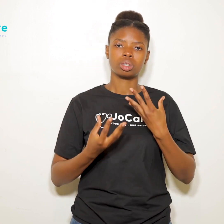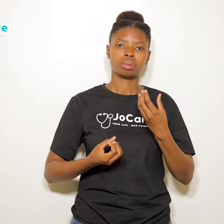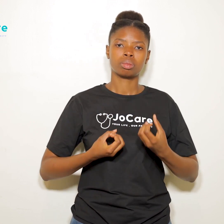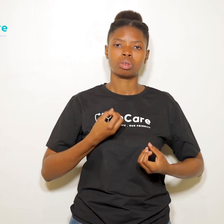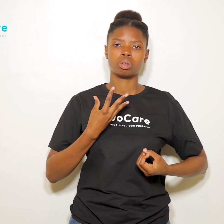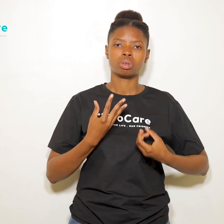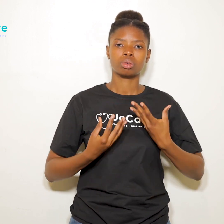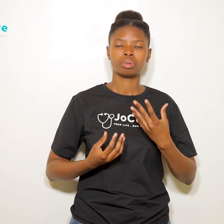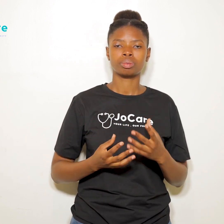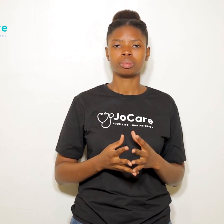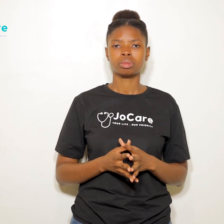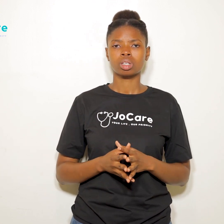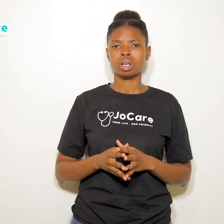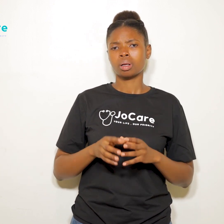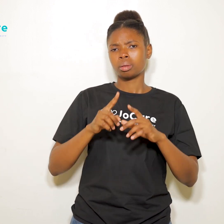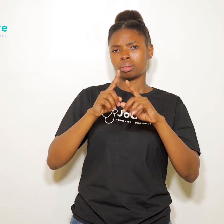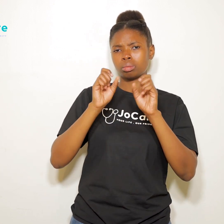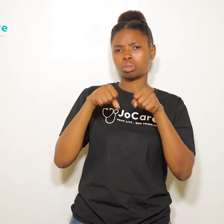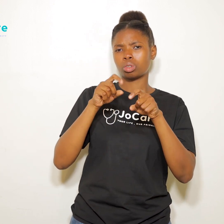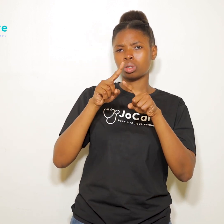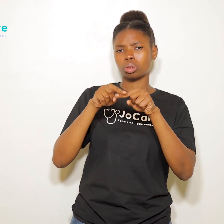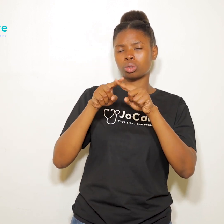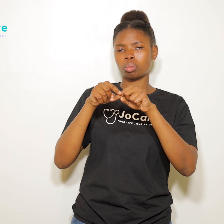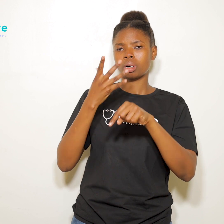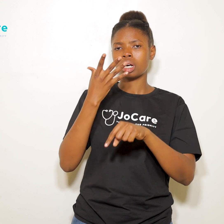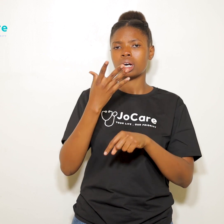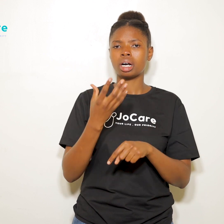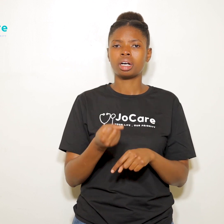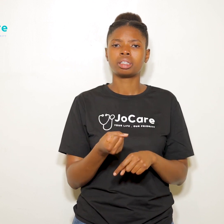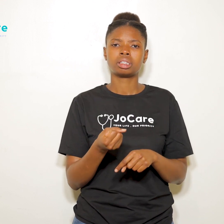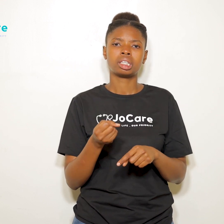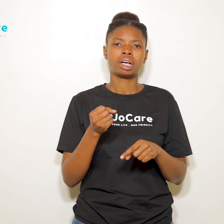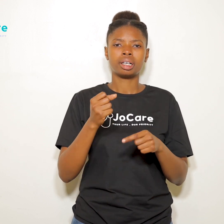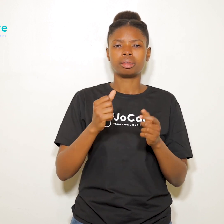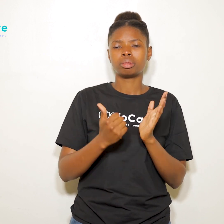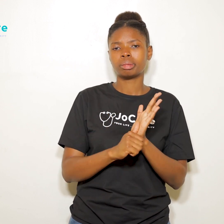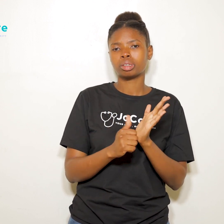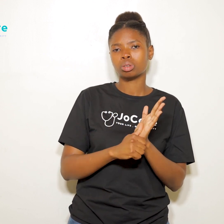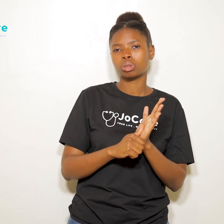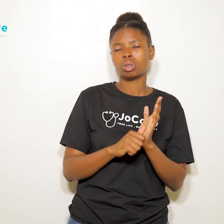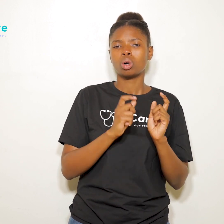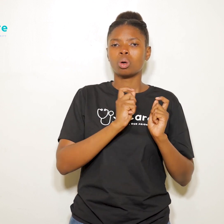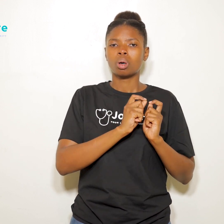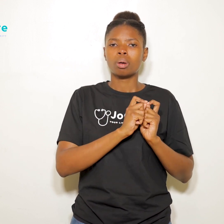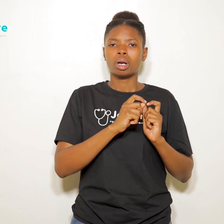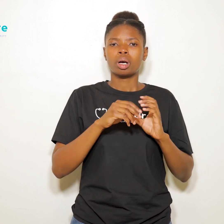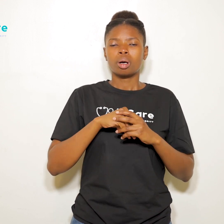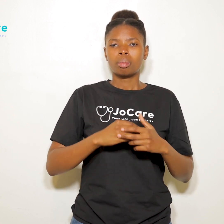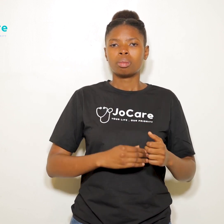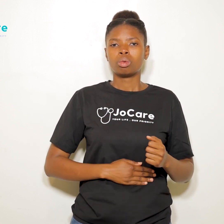gutuma agira ibyo bibazo, kubabara mu nda bitewe n'uko nyababyeyi